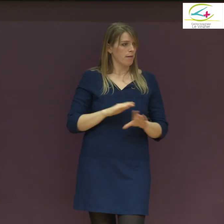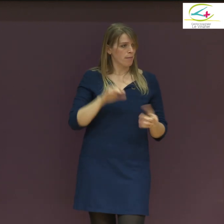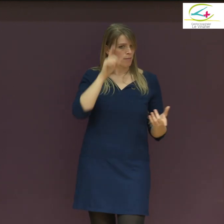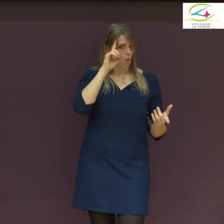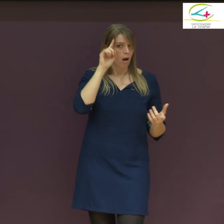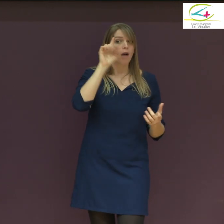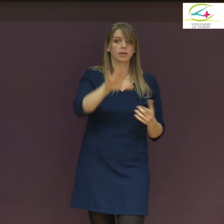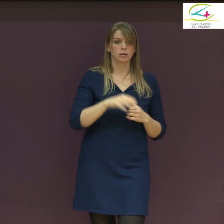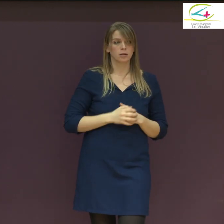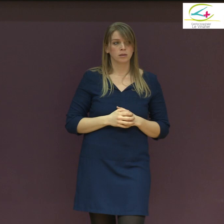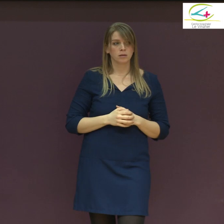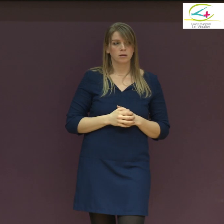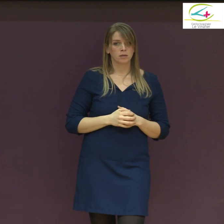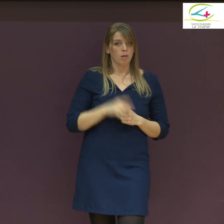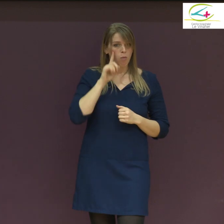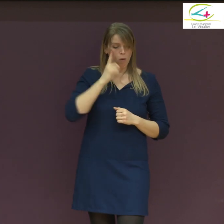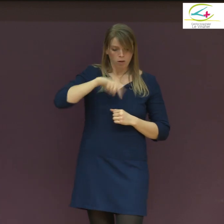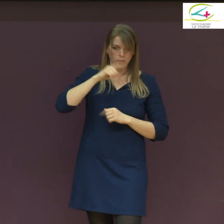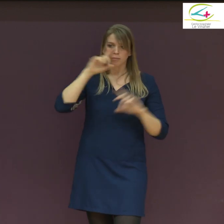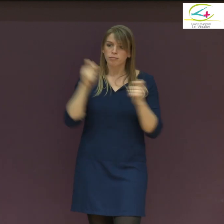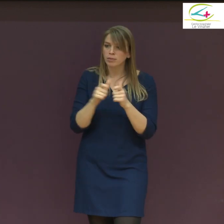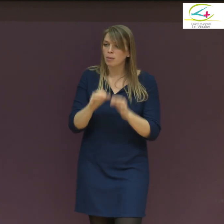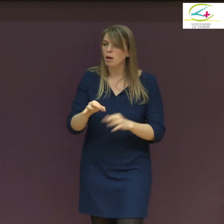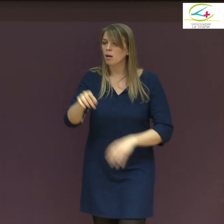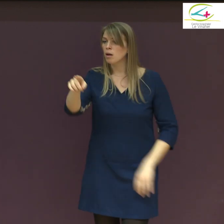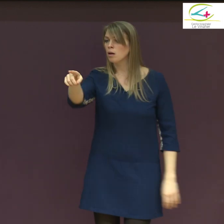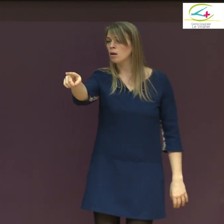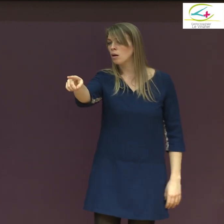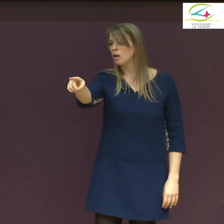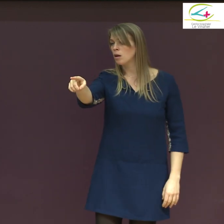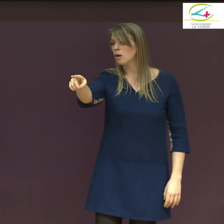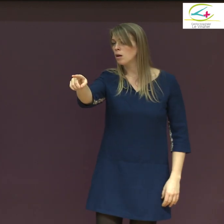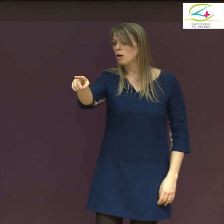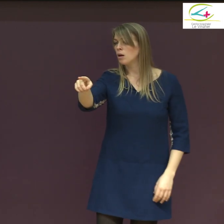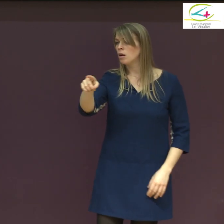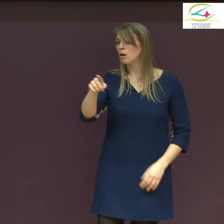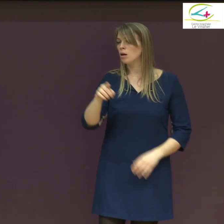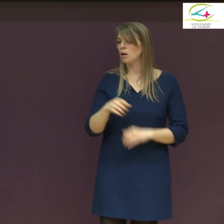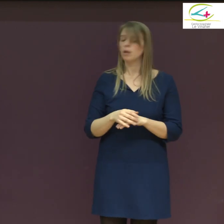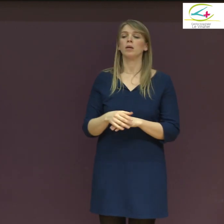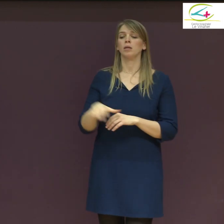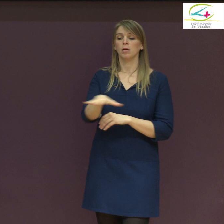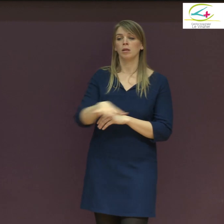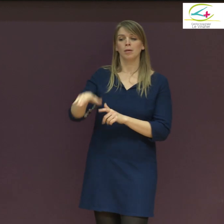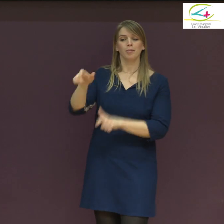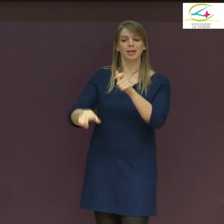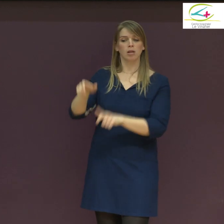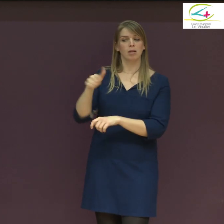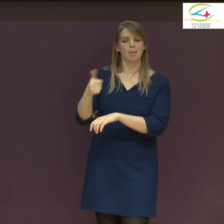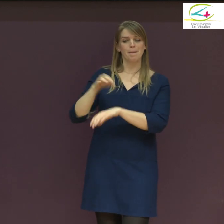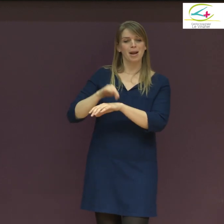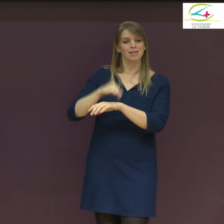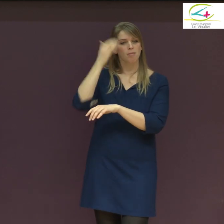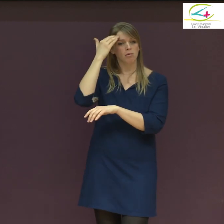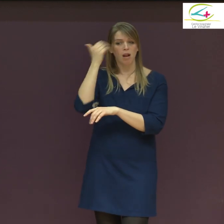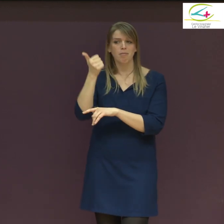avis? Ou pas bien? On a déjà que ces personnes-là aient le réflexe de chercher de l'aide pour